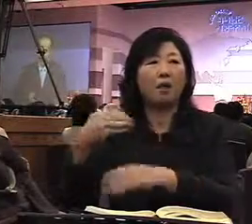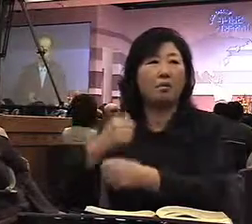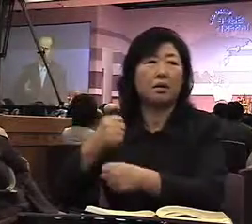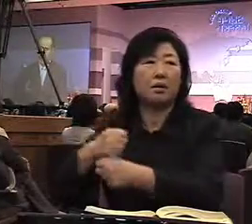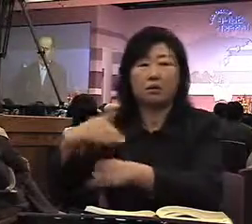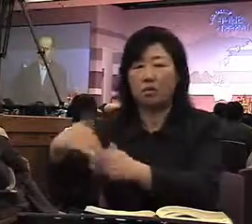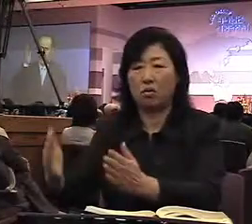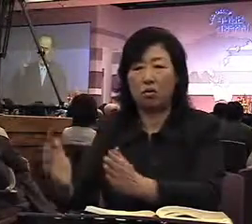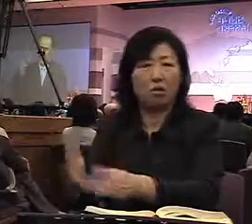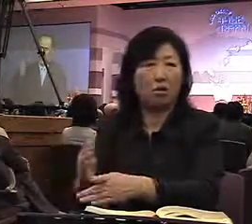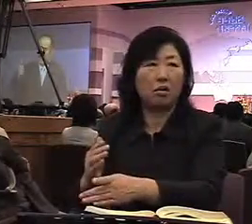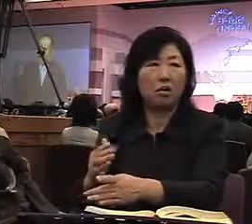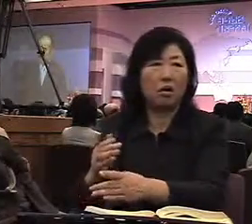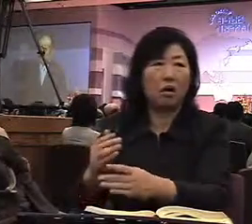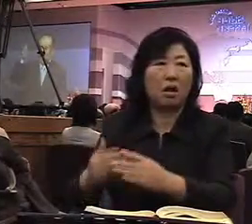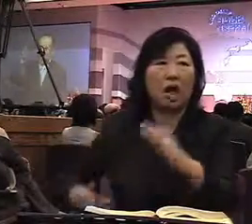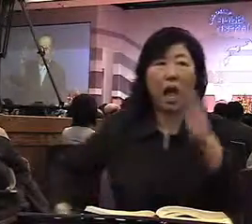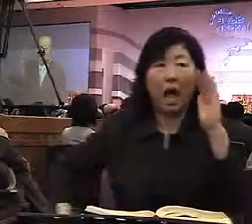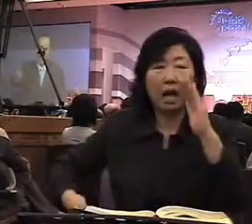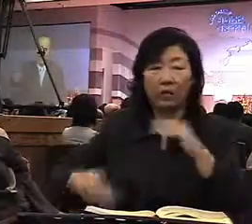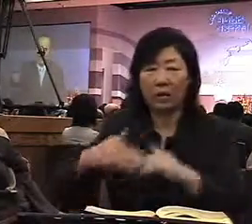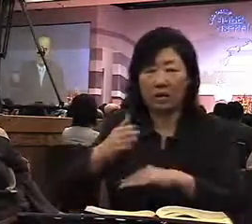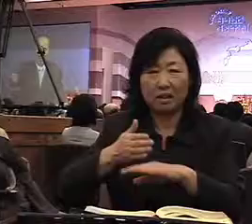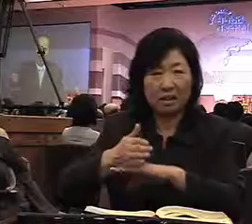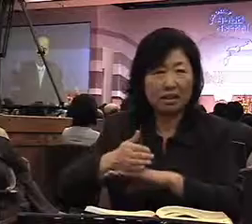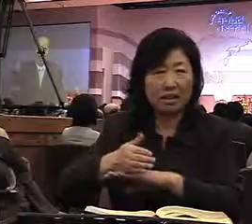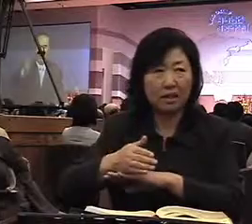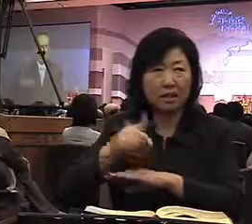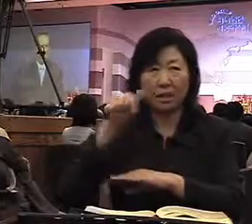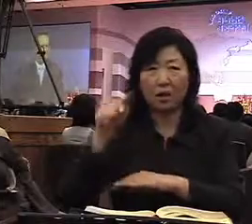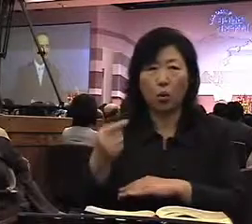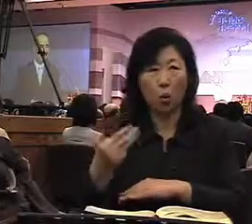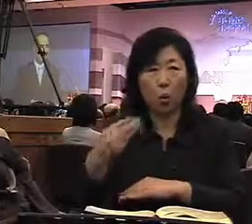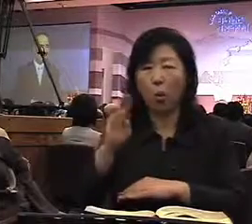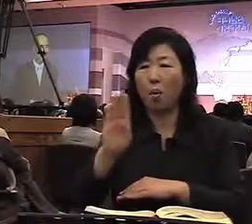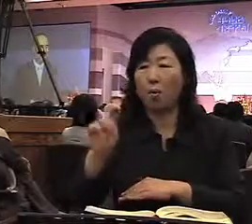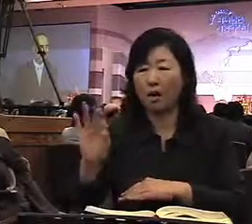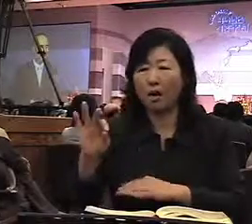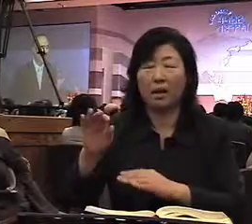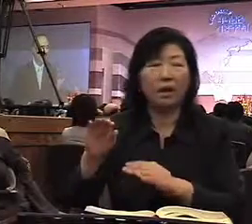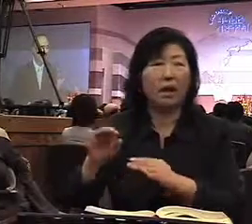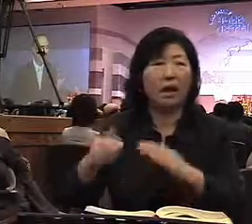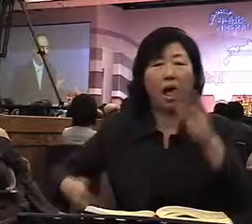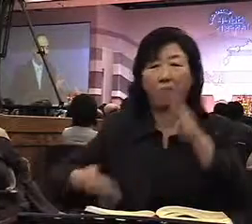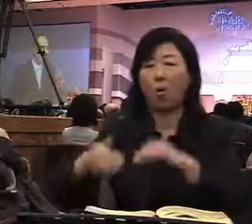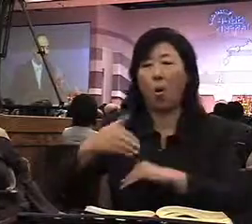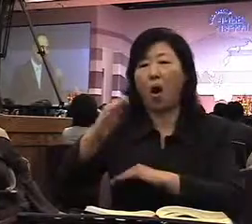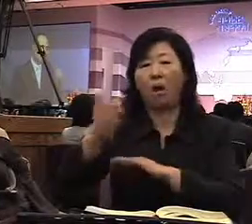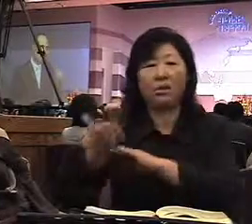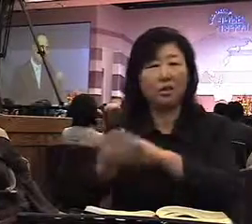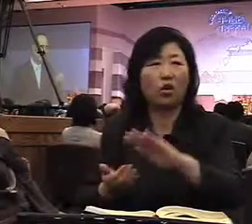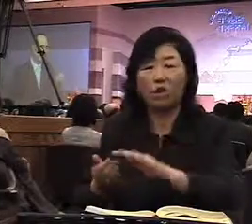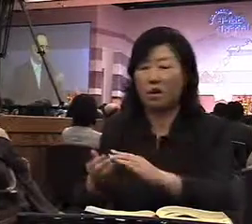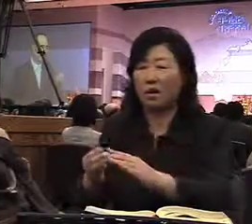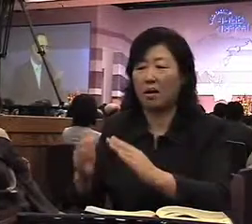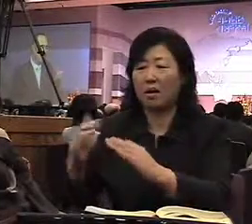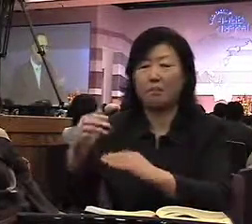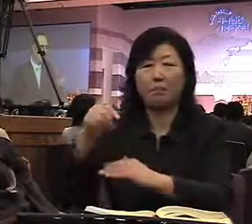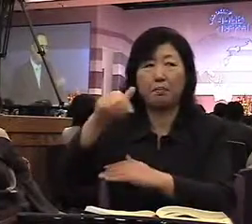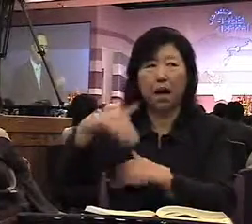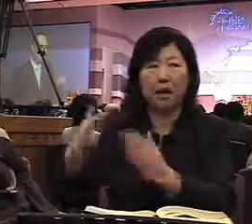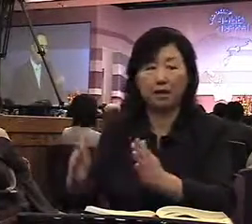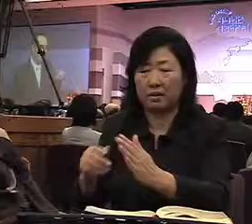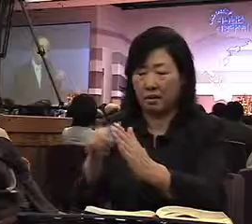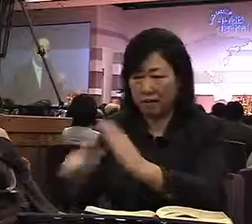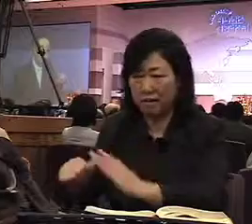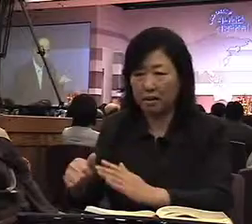쉬웠어요. 학교가 늦어도 저는 골방에 집어넣고 기도를 하고 가게 만듭니다. 이 골방, 저는 그것을 무릎으로